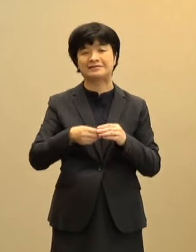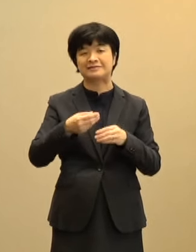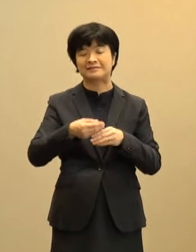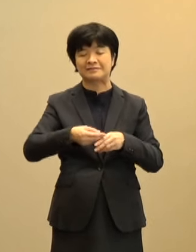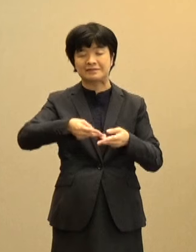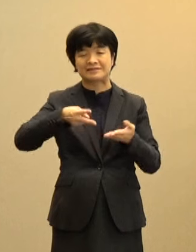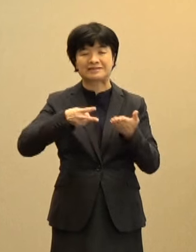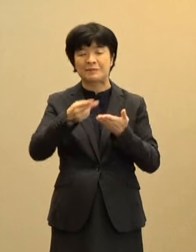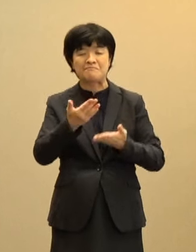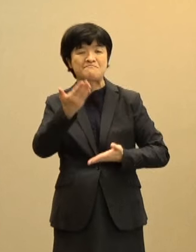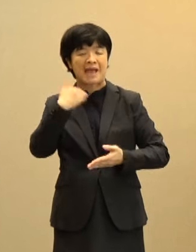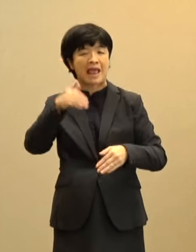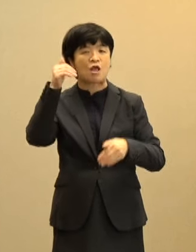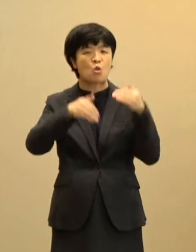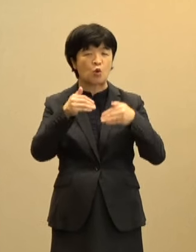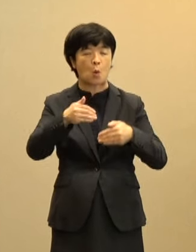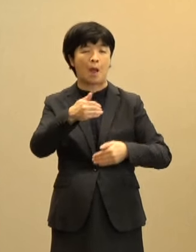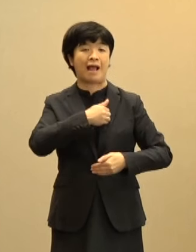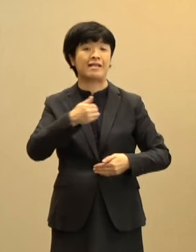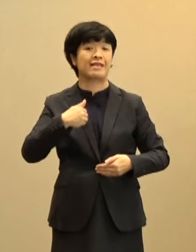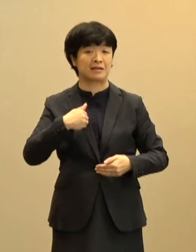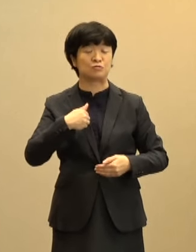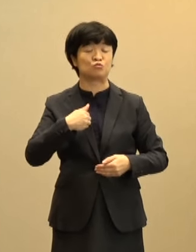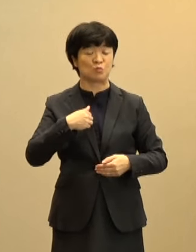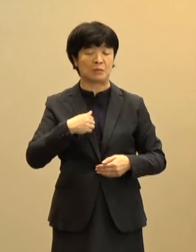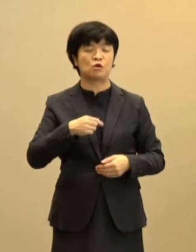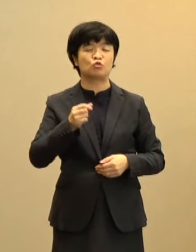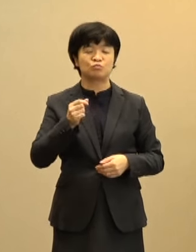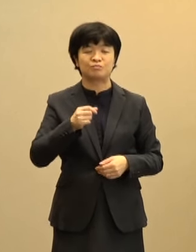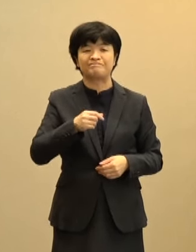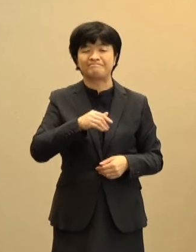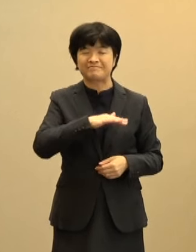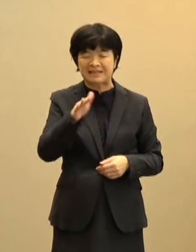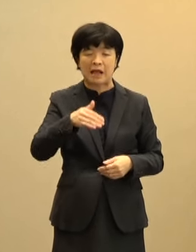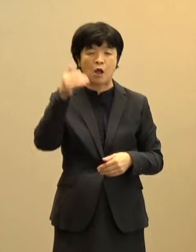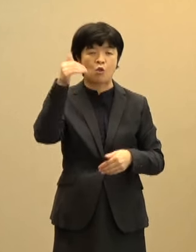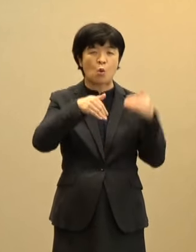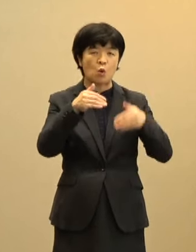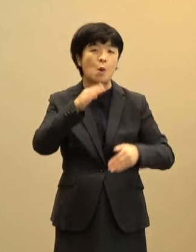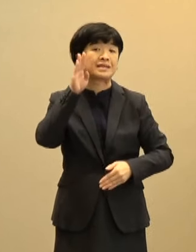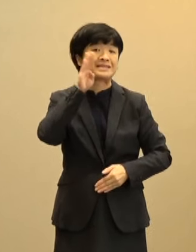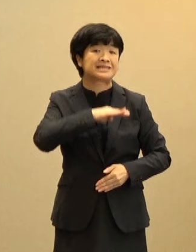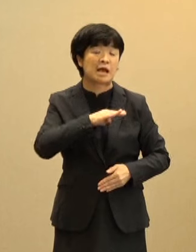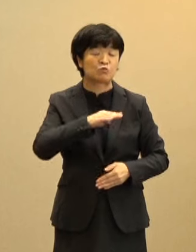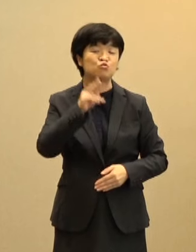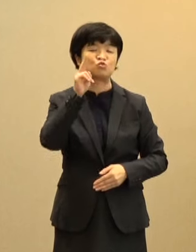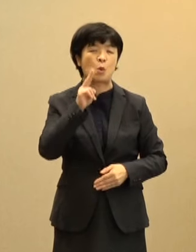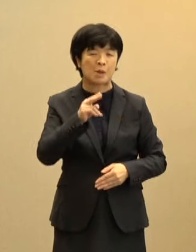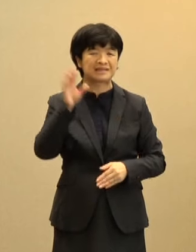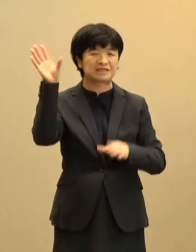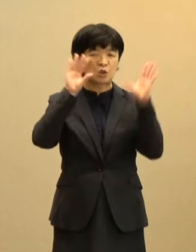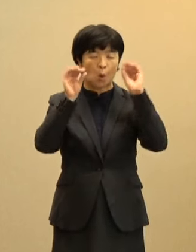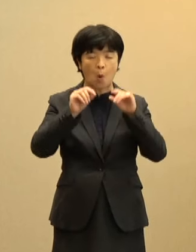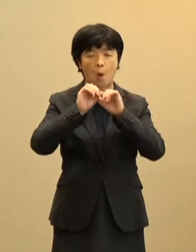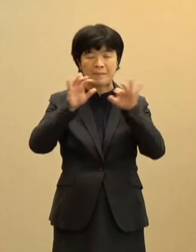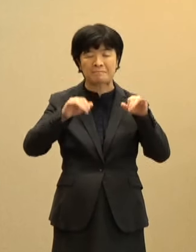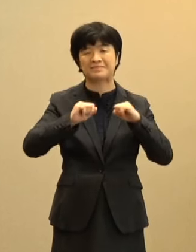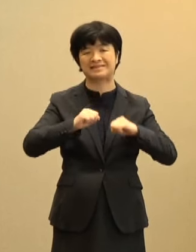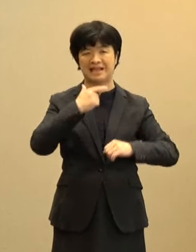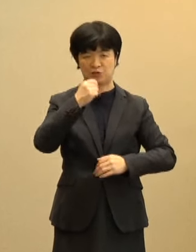等々ですね、少しでも投票のハードルを下げるようなですね、情報発信に努めていきたいというふうに考えています。